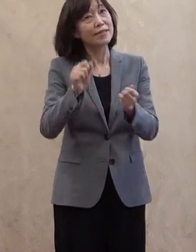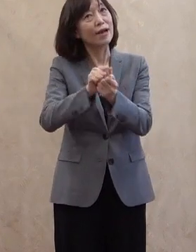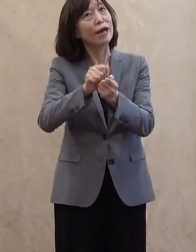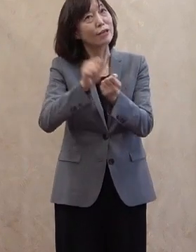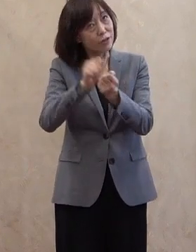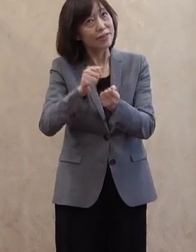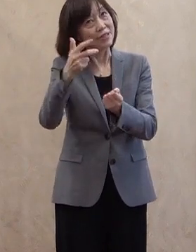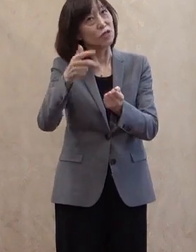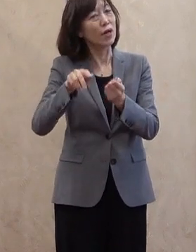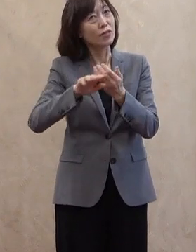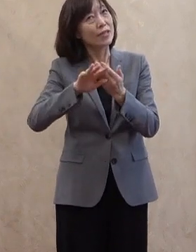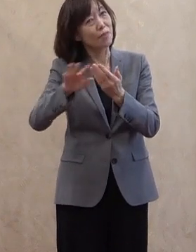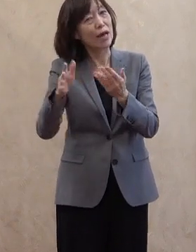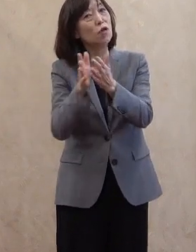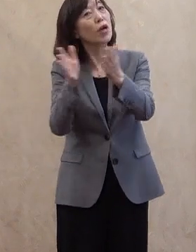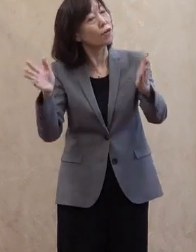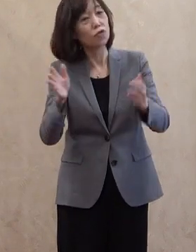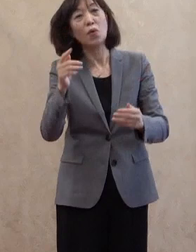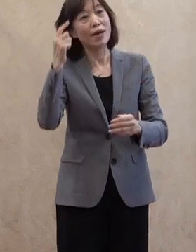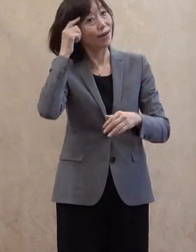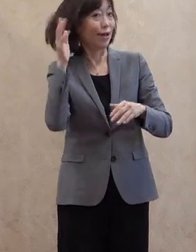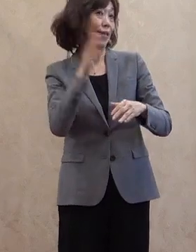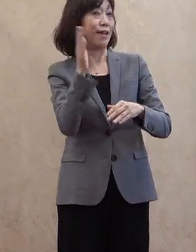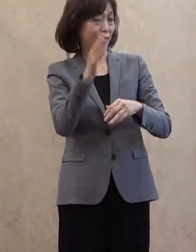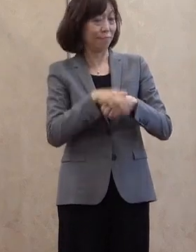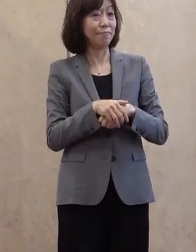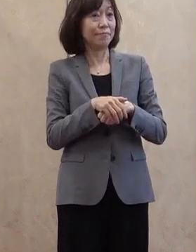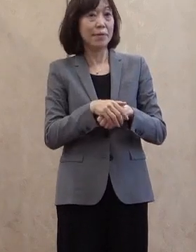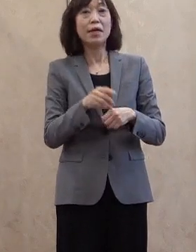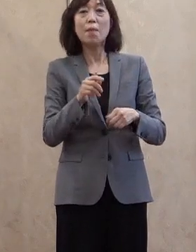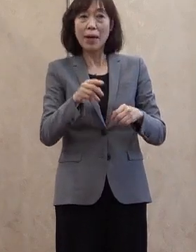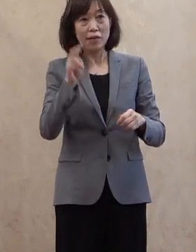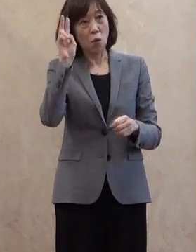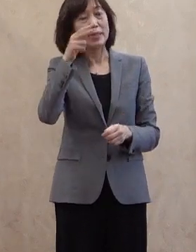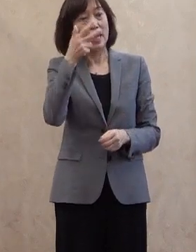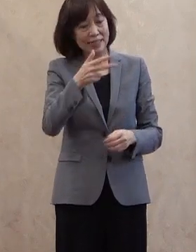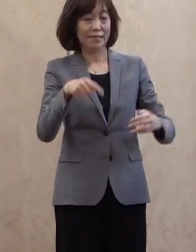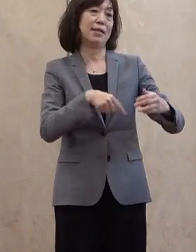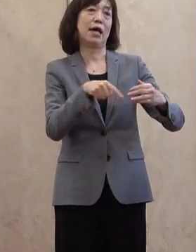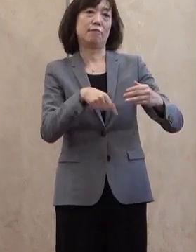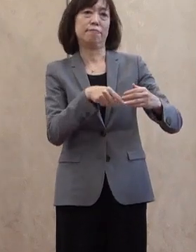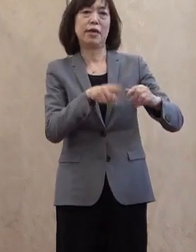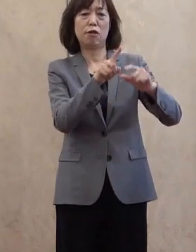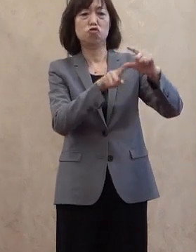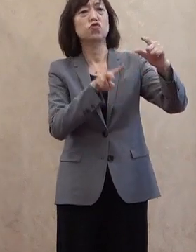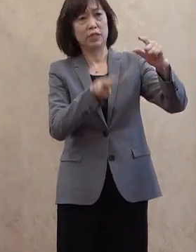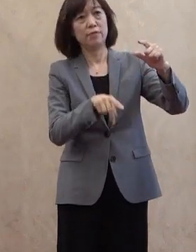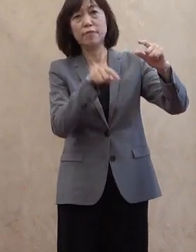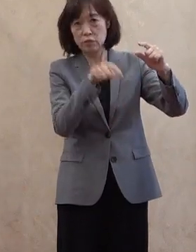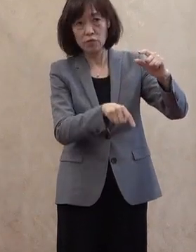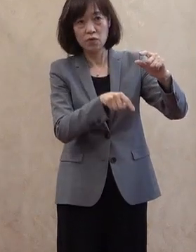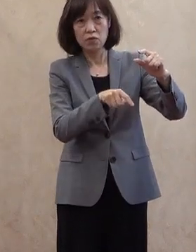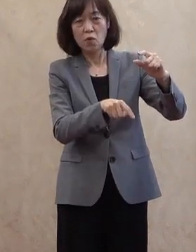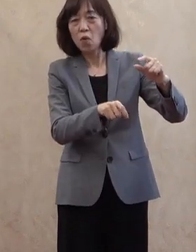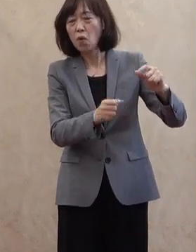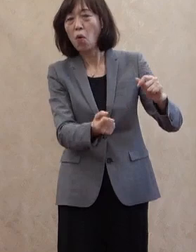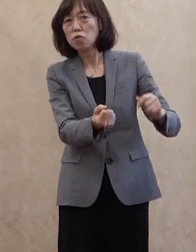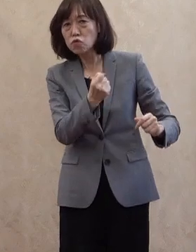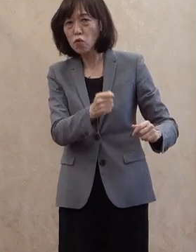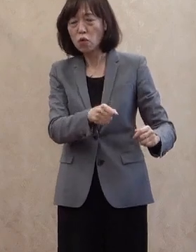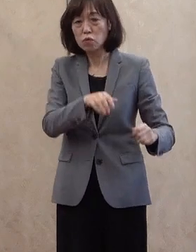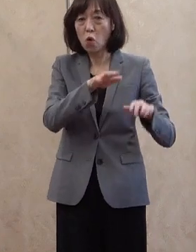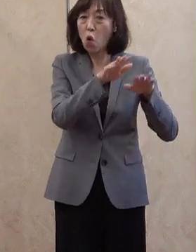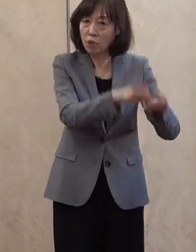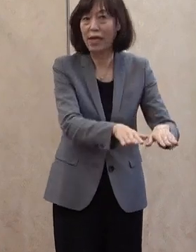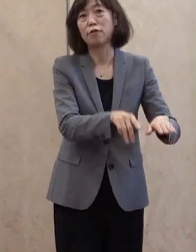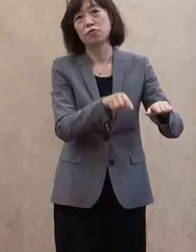は考えてはいないです。大阪市内のいわゆる心臓部というか中心部、ここをいかに強く抑えていくかが大阪における